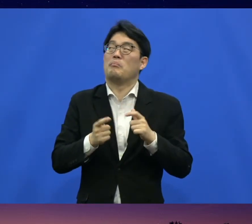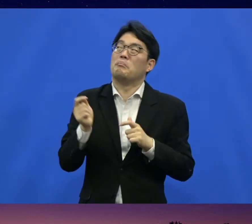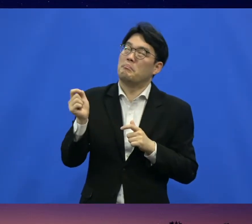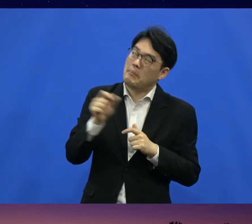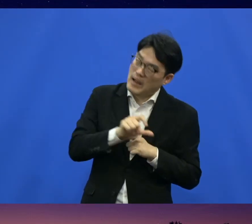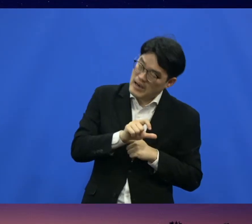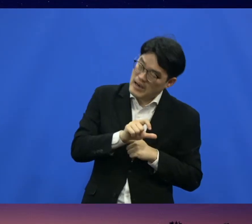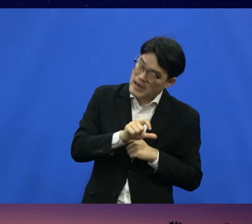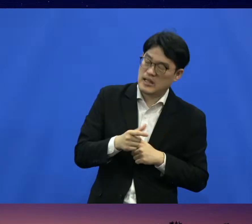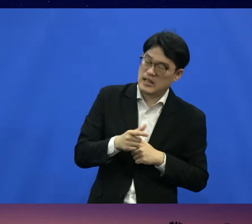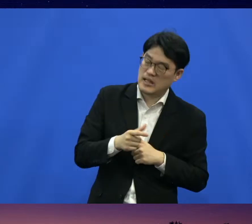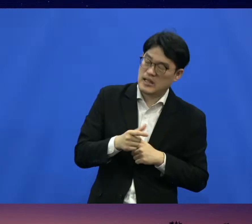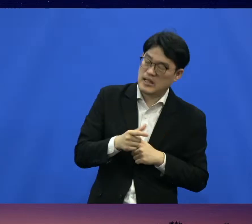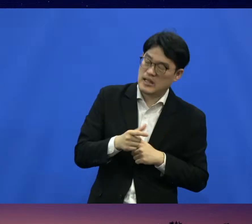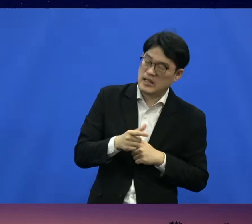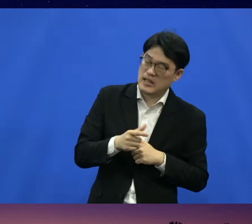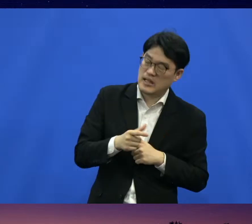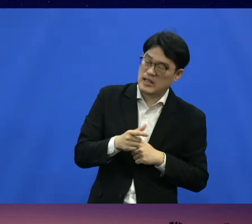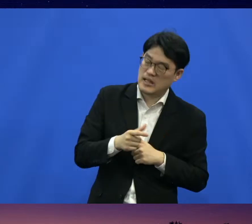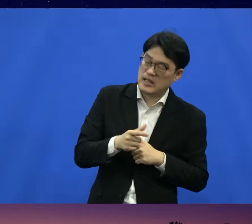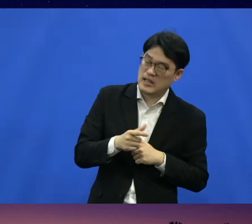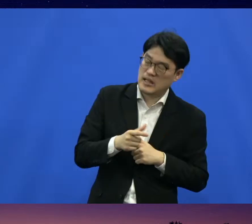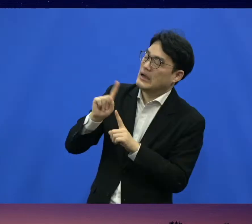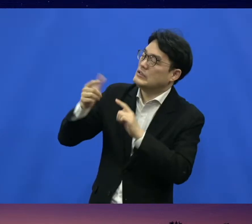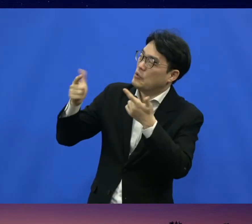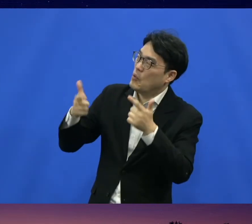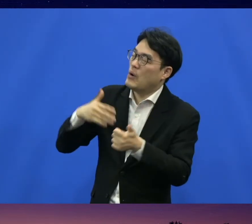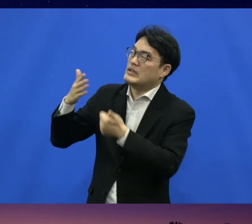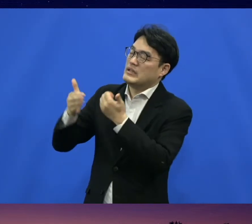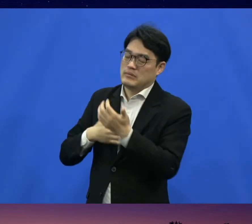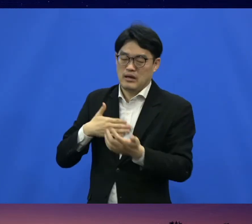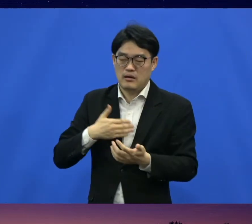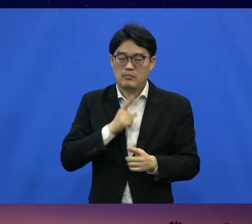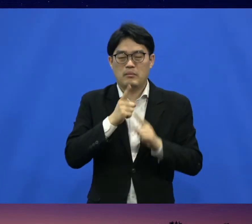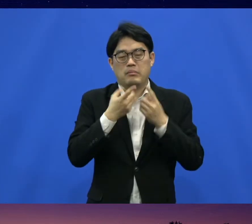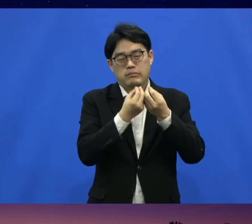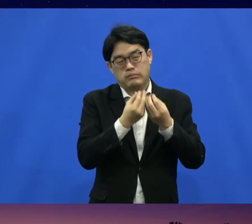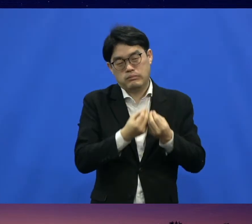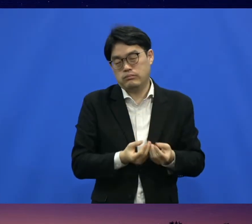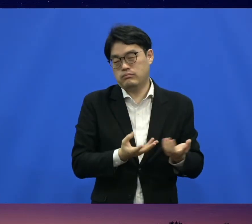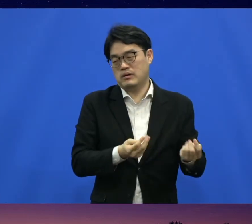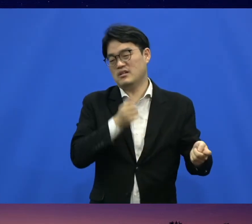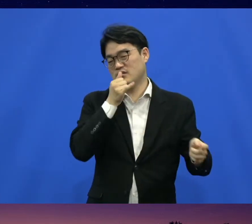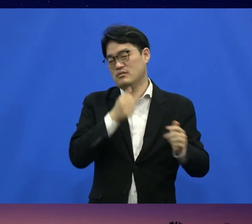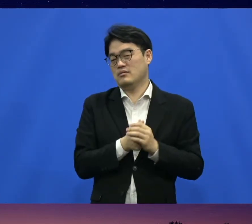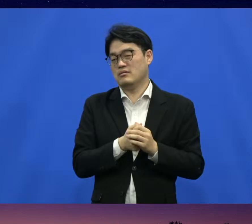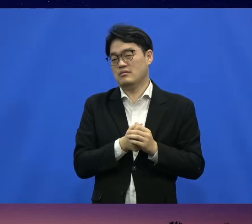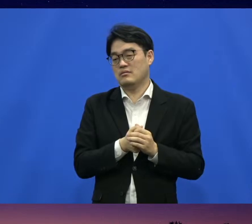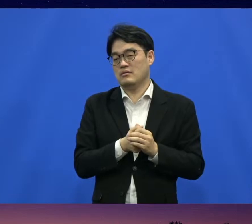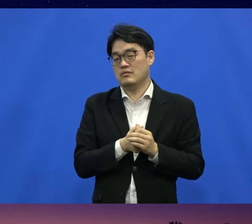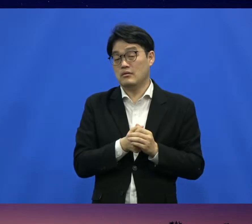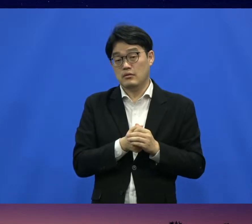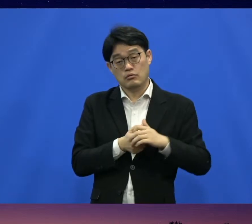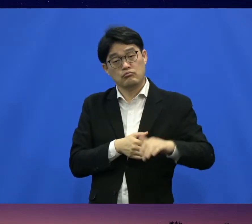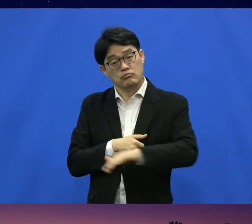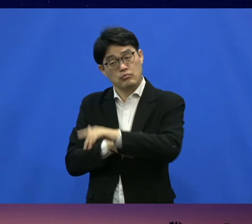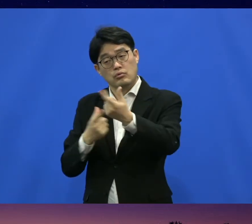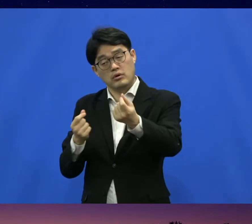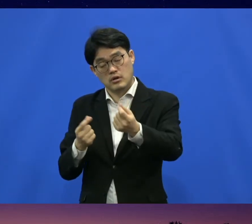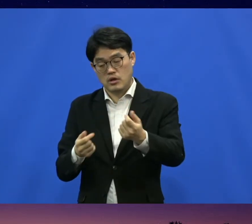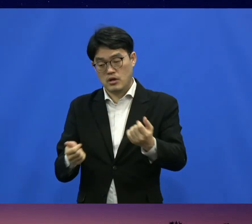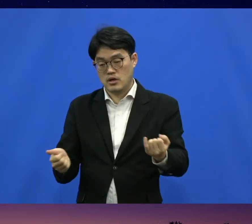하나님의 백성들은 바르게 사는 법을 배워야 합니다. 우리가 직장을 가지고 사업을 하고 결혼을 하는 모든